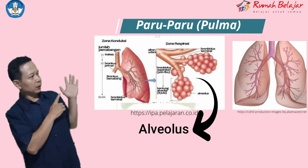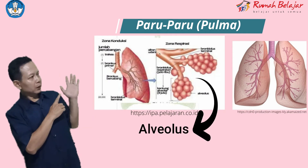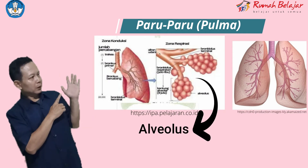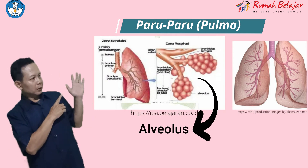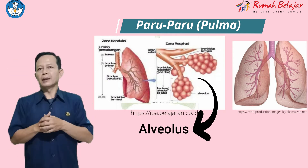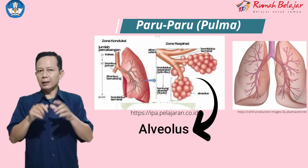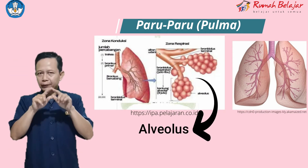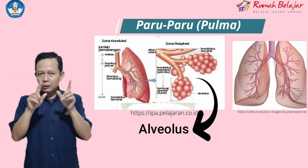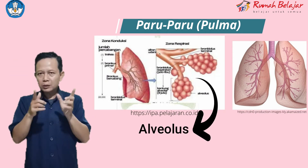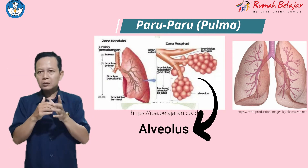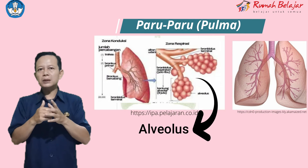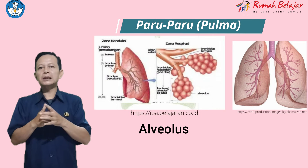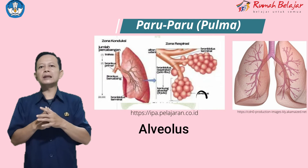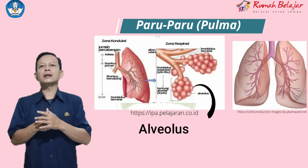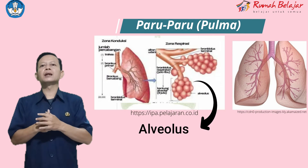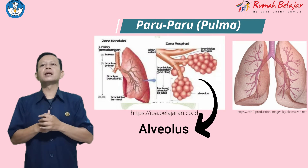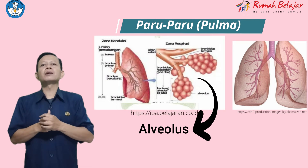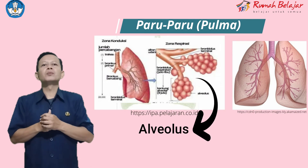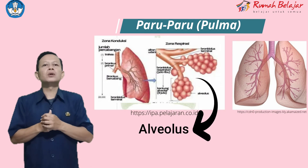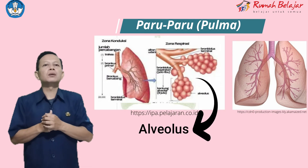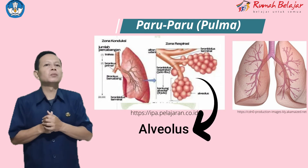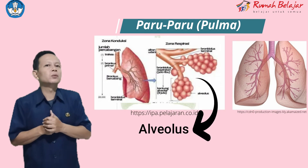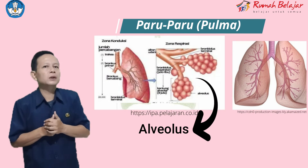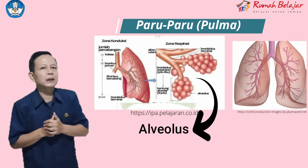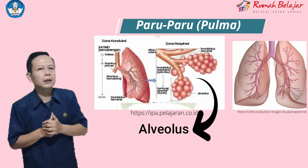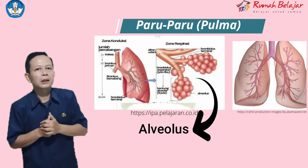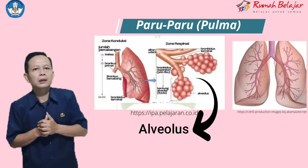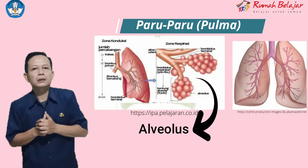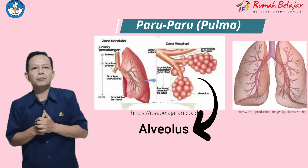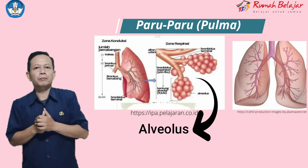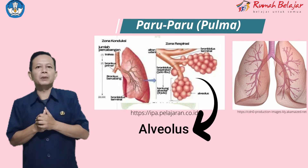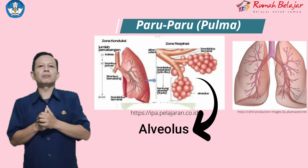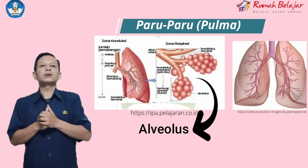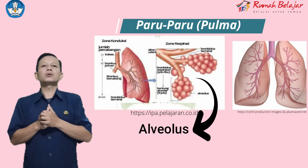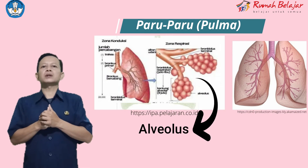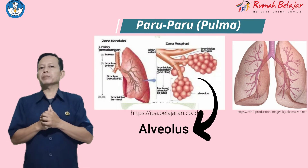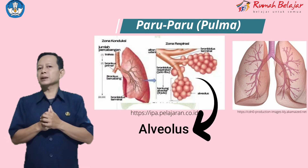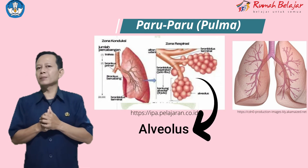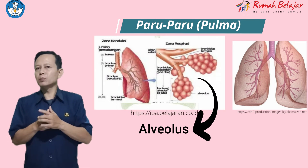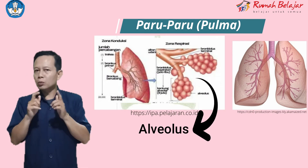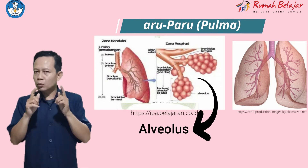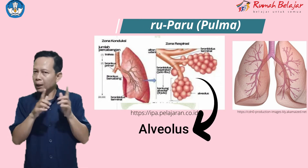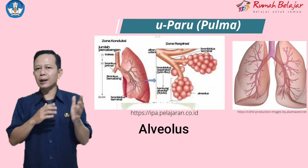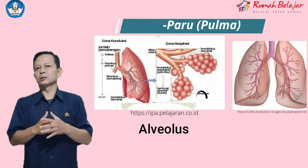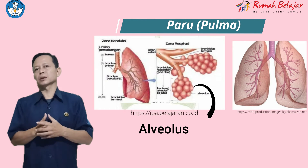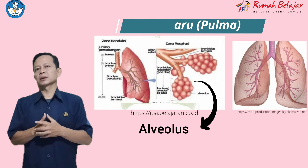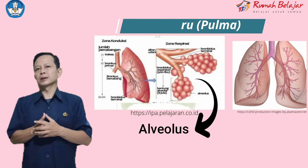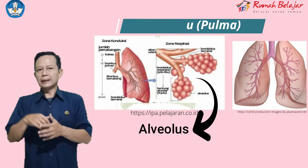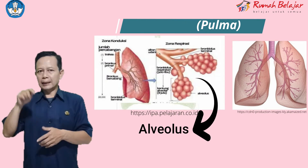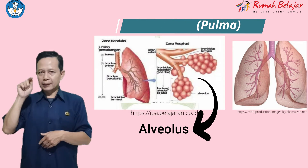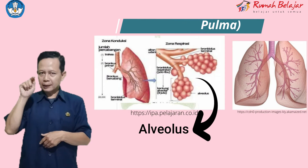skema ini. Alveolus itu terdiri dari gelembung-gelembung udara berbentuk seperti buah